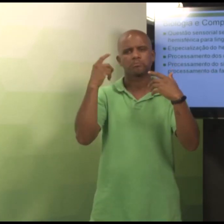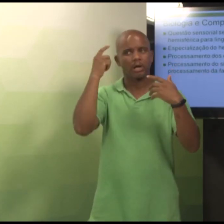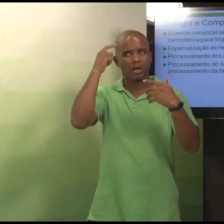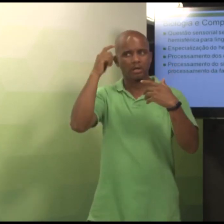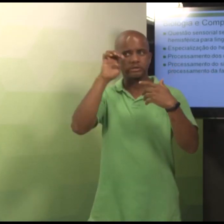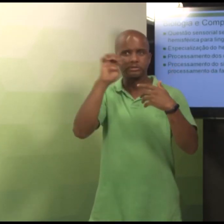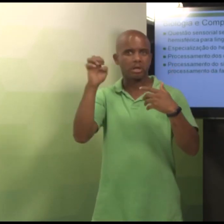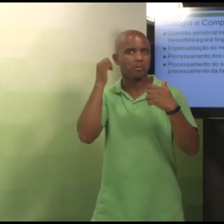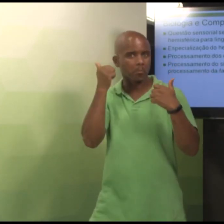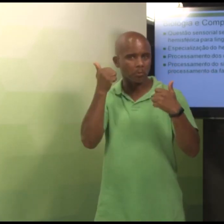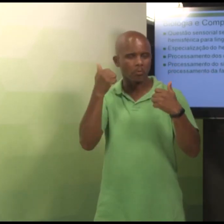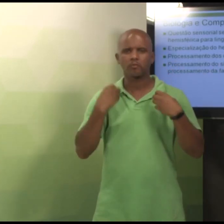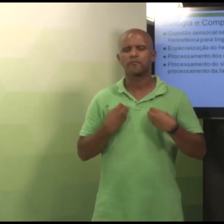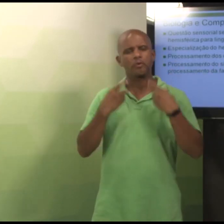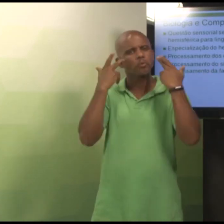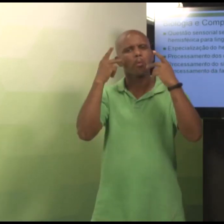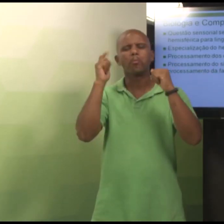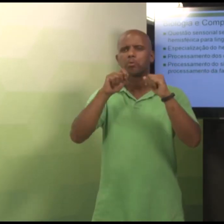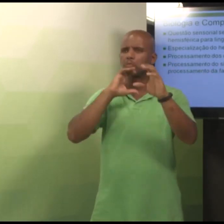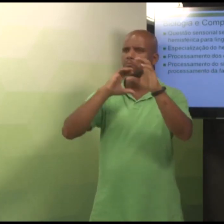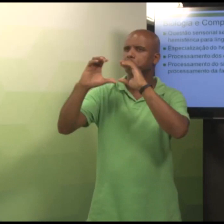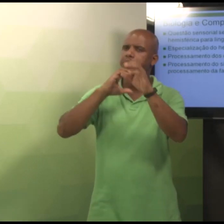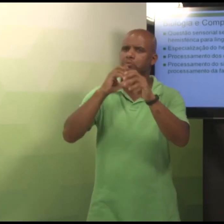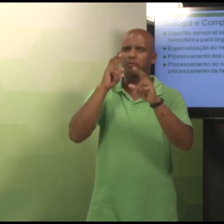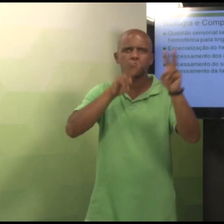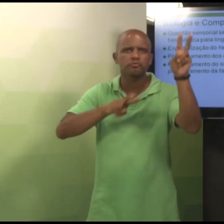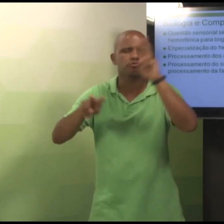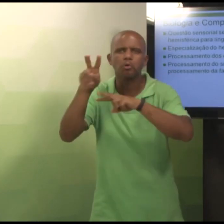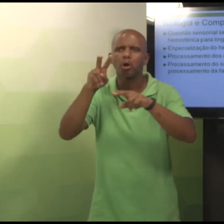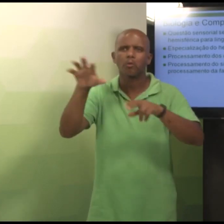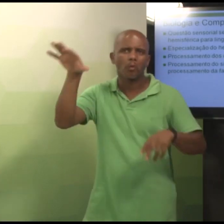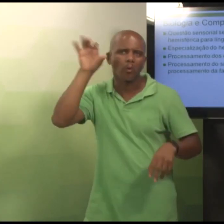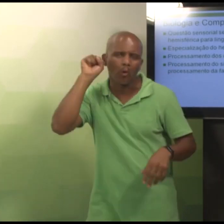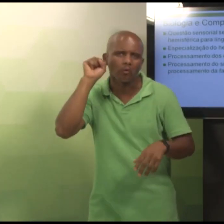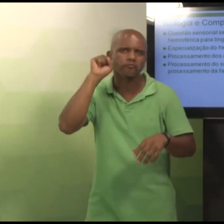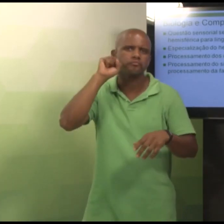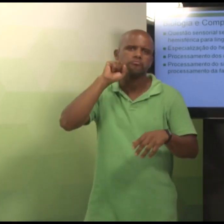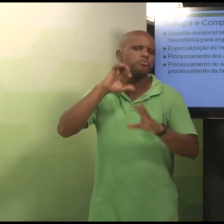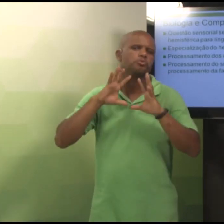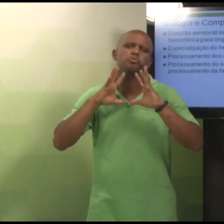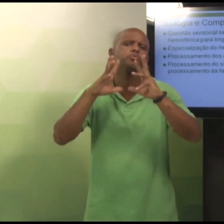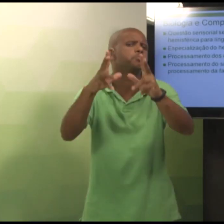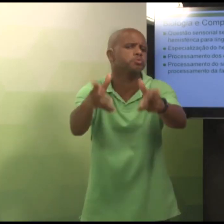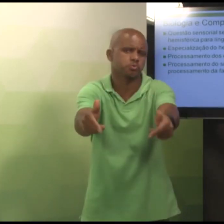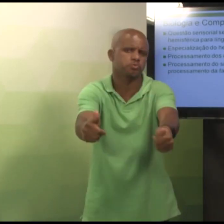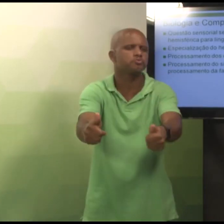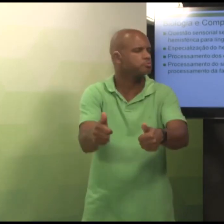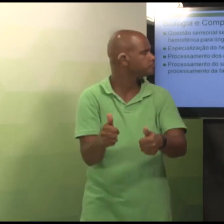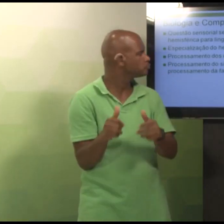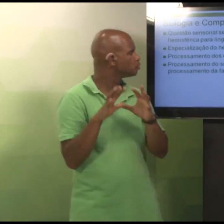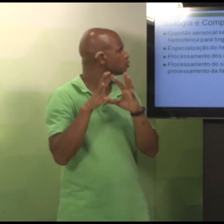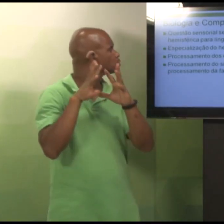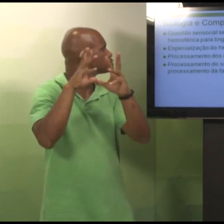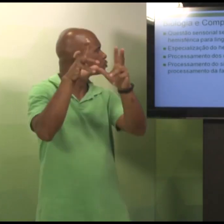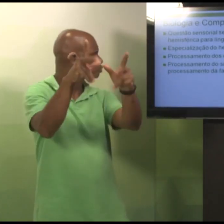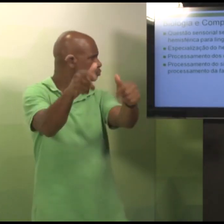em um dos hemisférios. Se for no hemisfério direito, não gerará problema na linguagem.